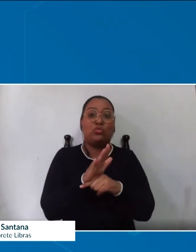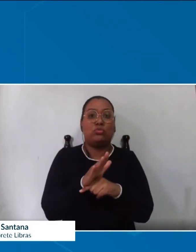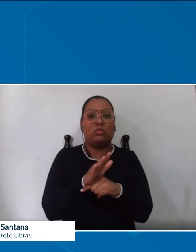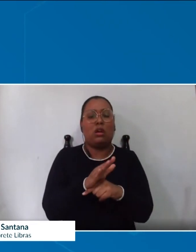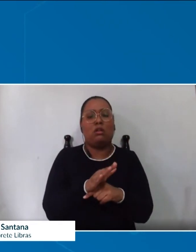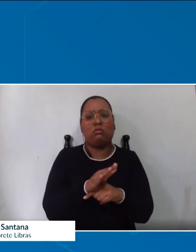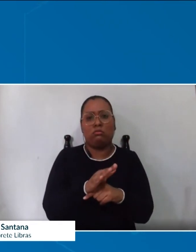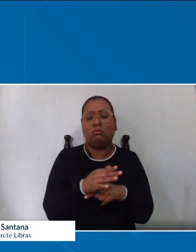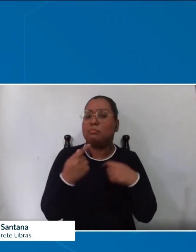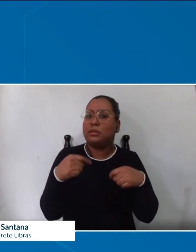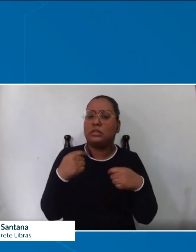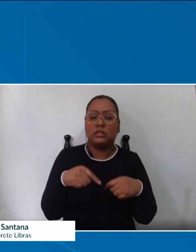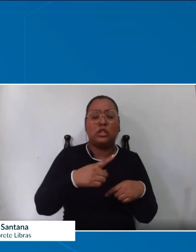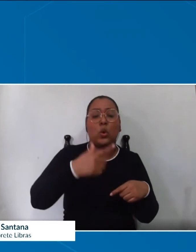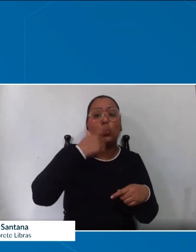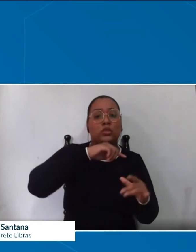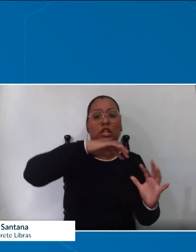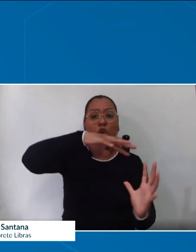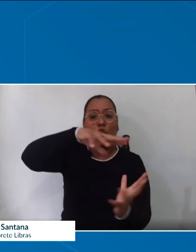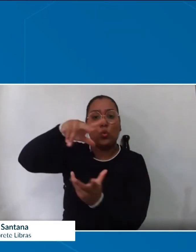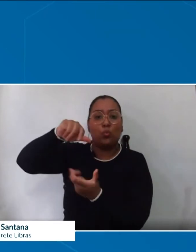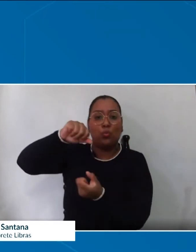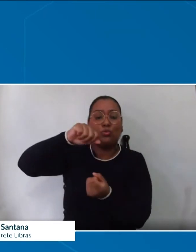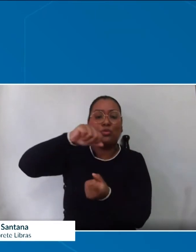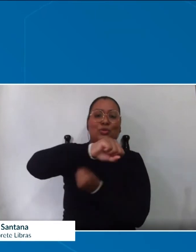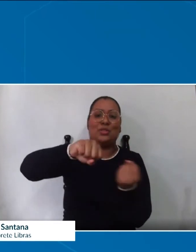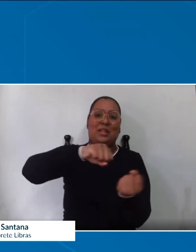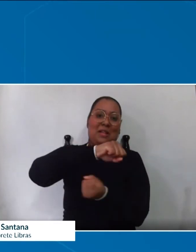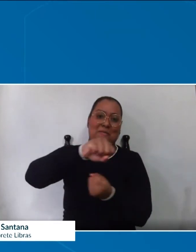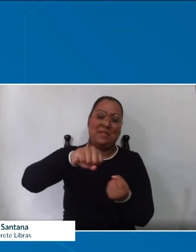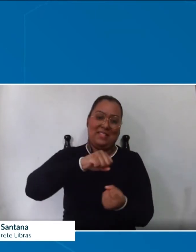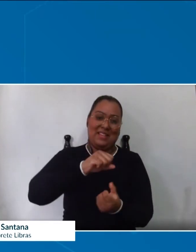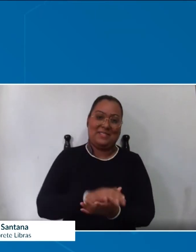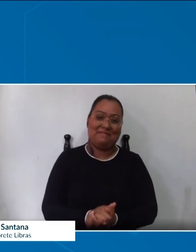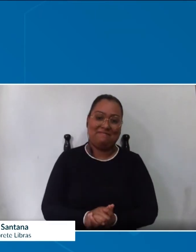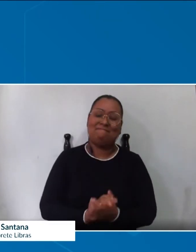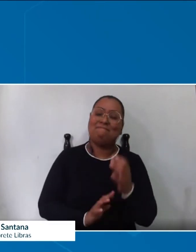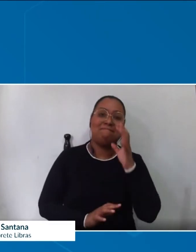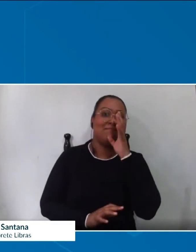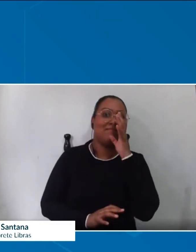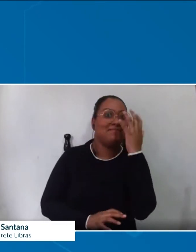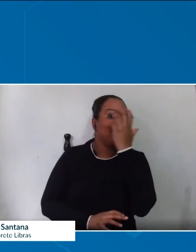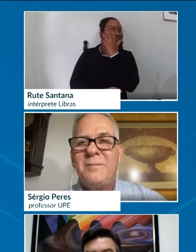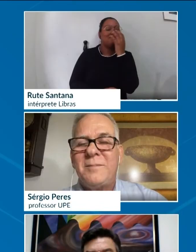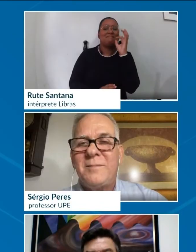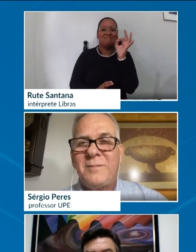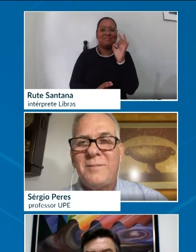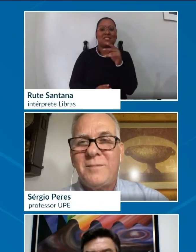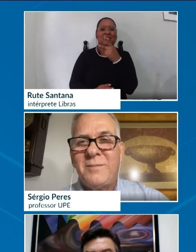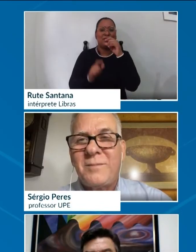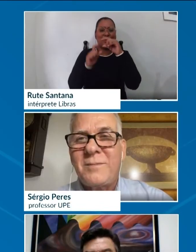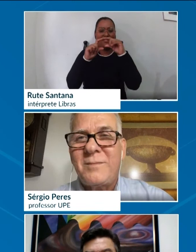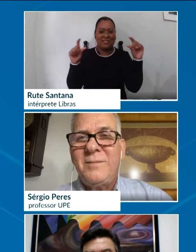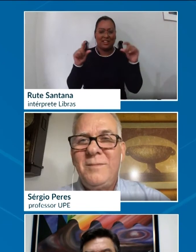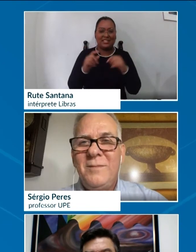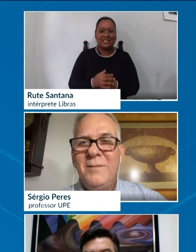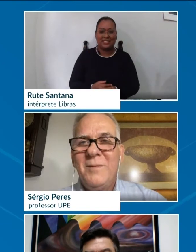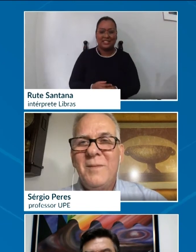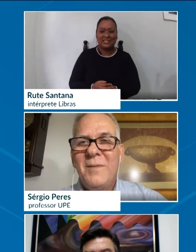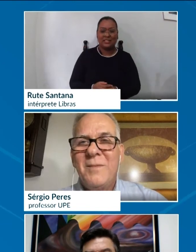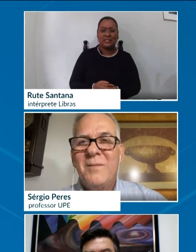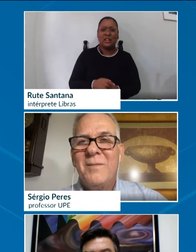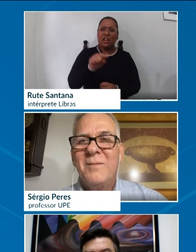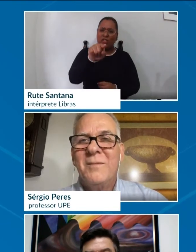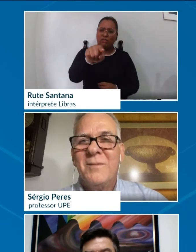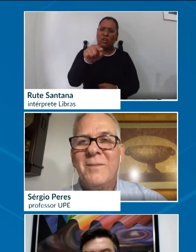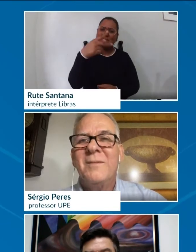para a gente tornar o planeta mais sustentável. É fascinante mesmo. E eu fiquei pensando na frase que o senhor falou, professor Sérgio, né? O seu lixo, o